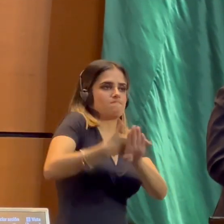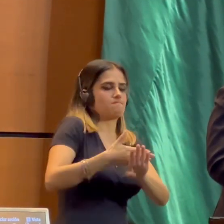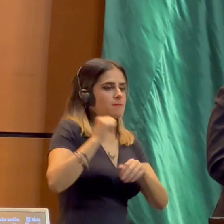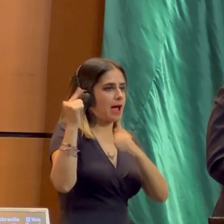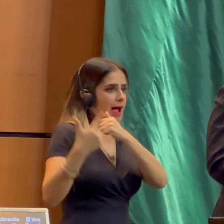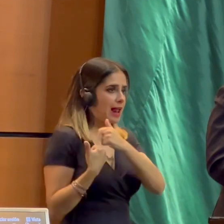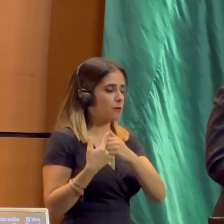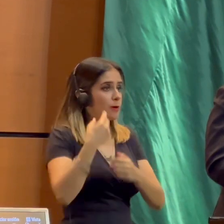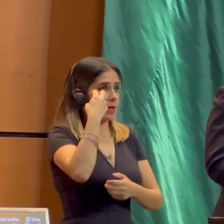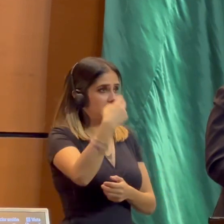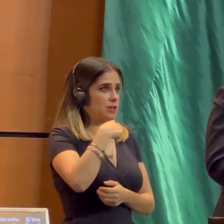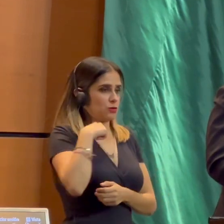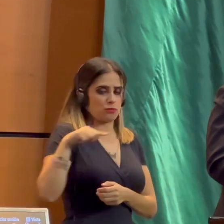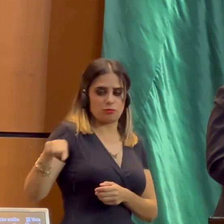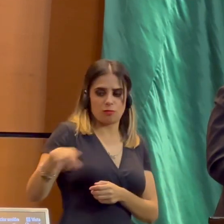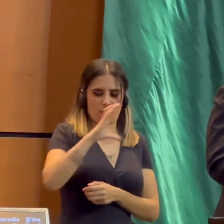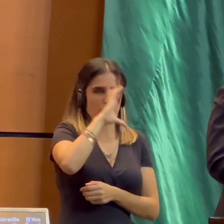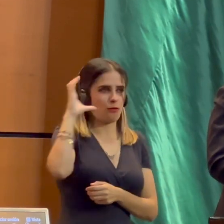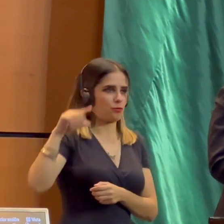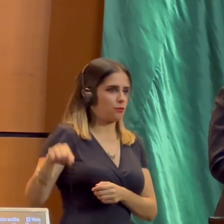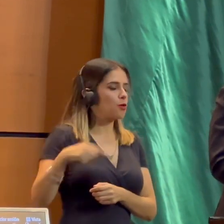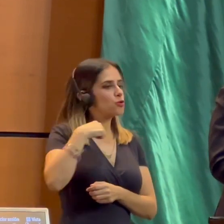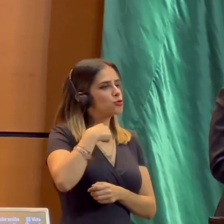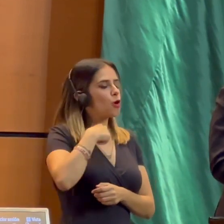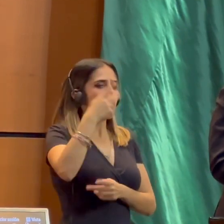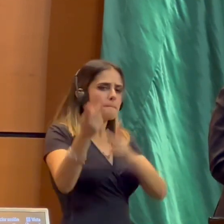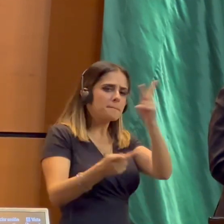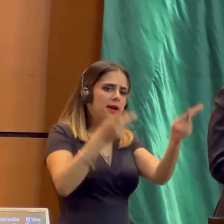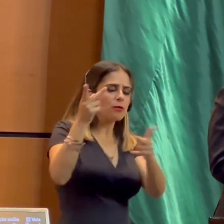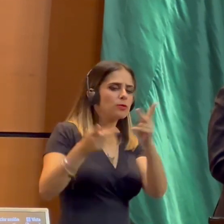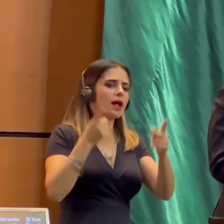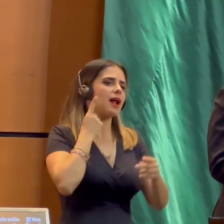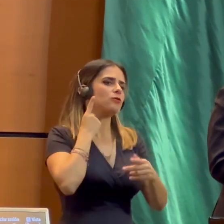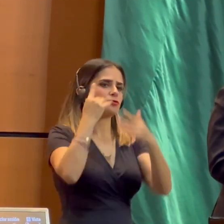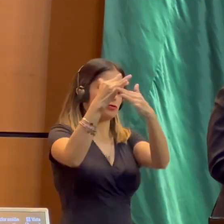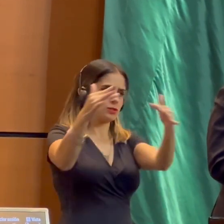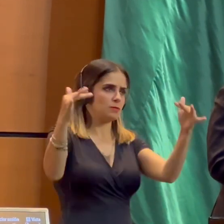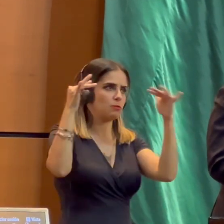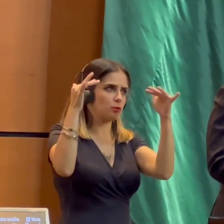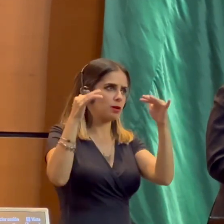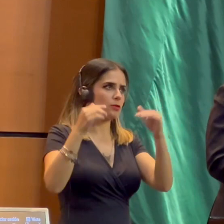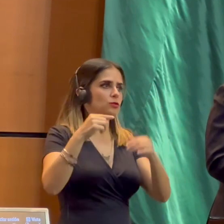真で、左端で立っているのが私、浅川義治です。